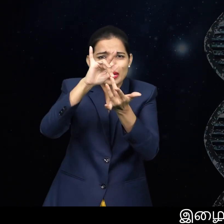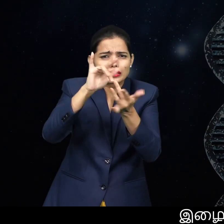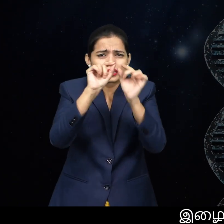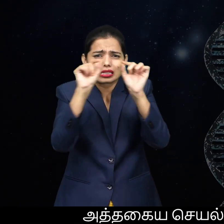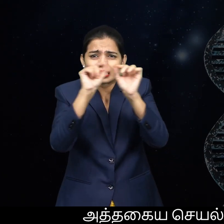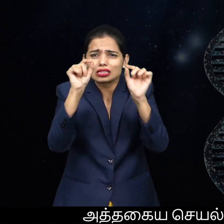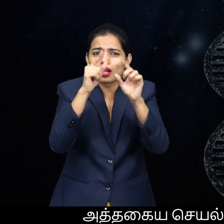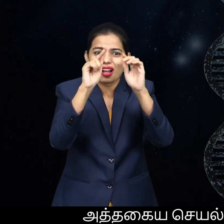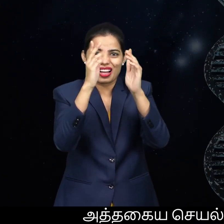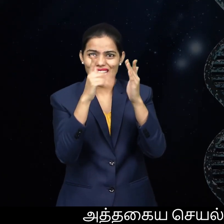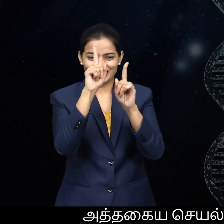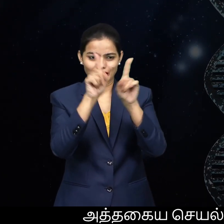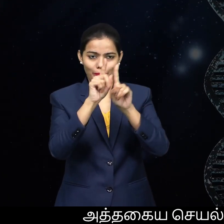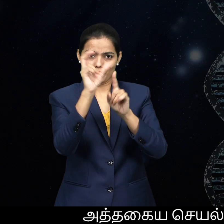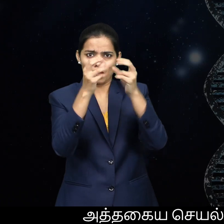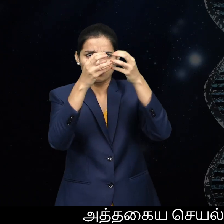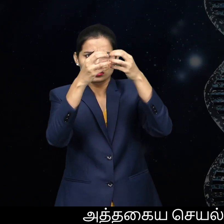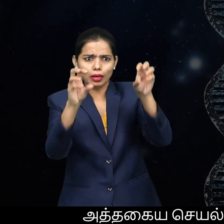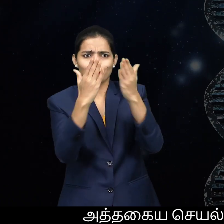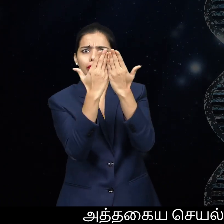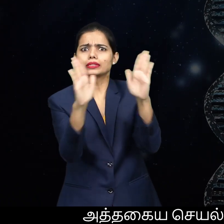பிரிவு அத்தகைய செயல்முறைக்கு பெயரிட்டார்.